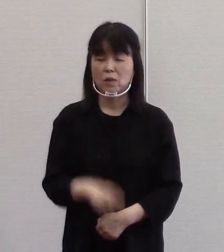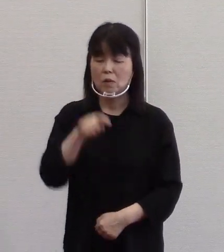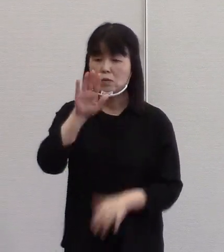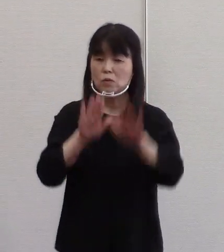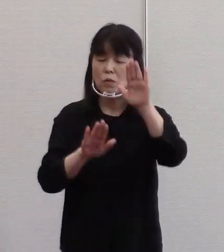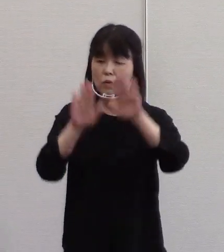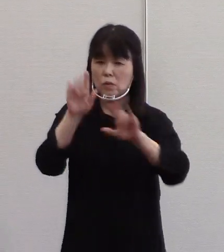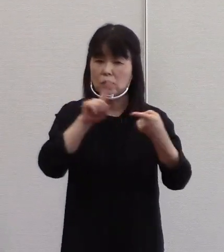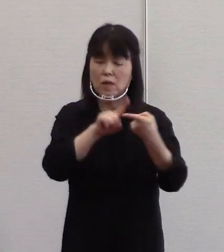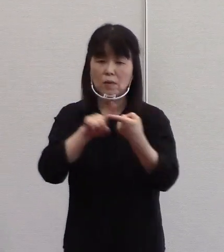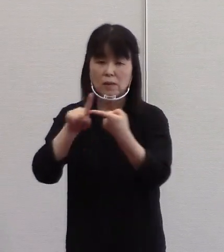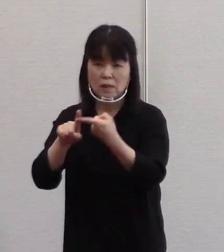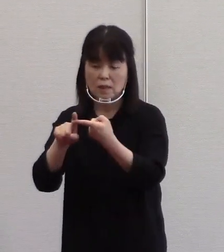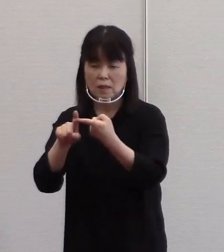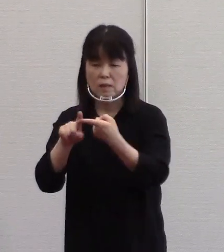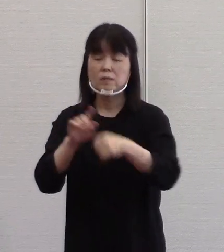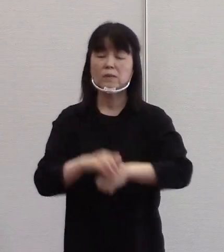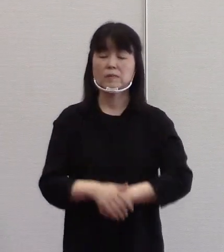によりますけど。